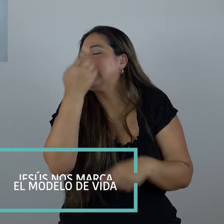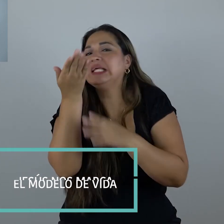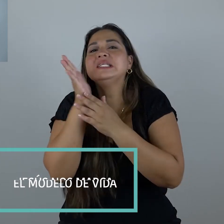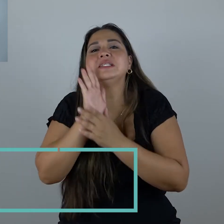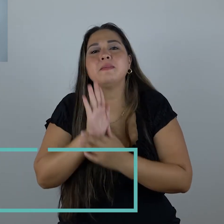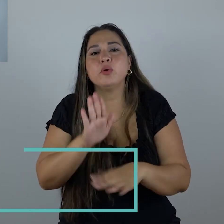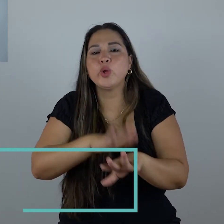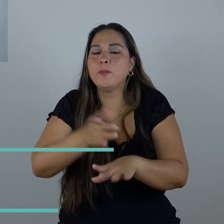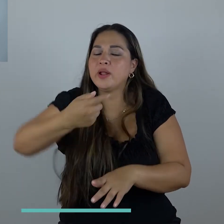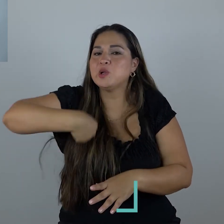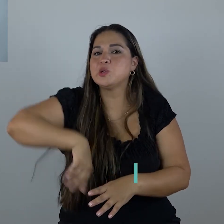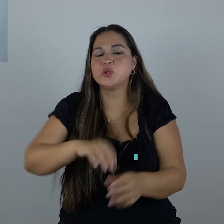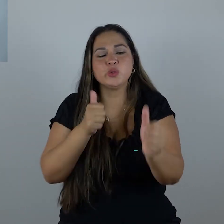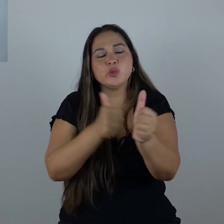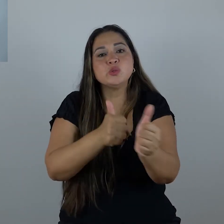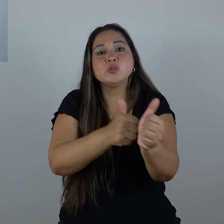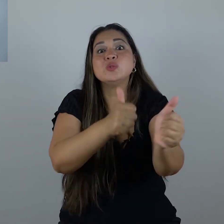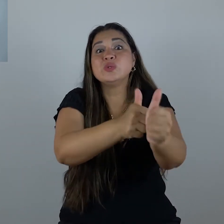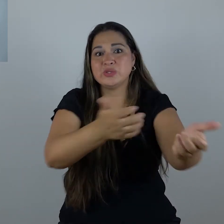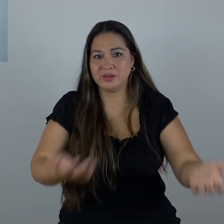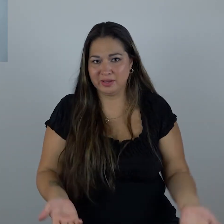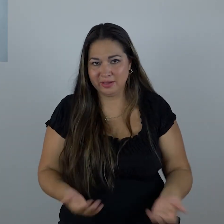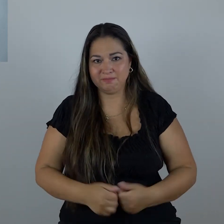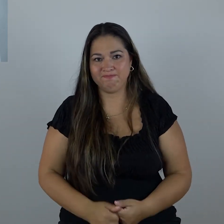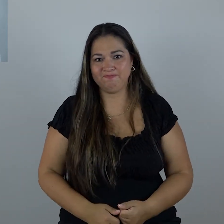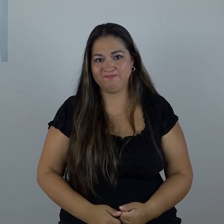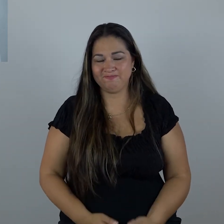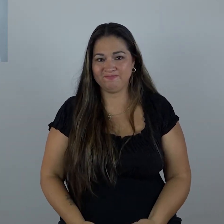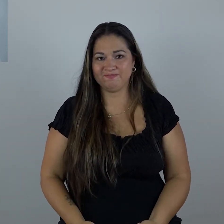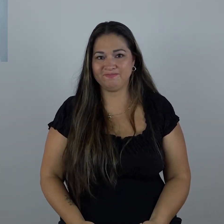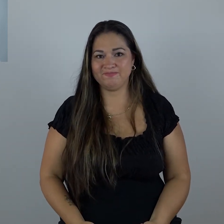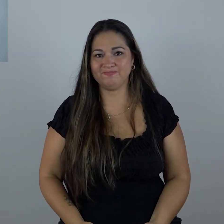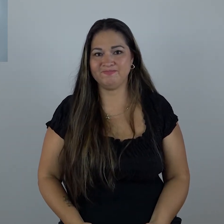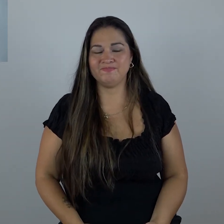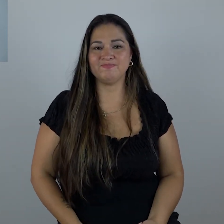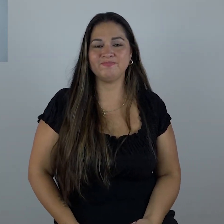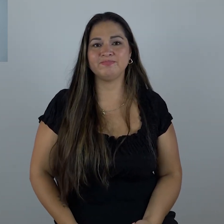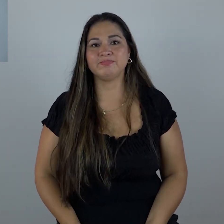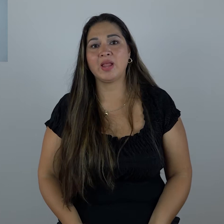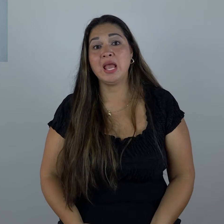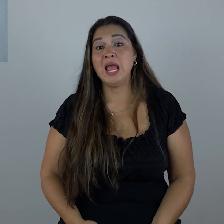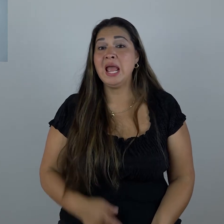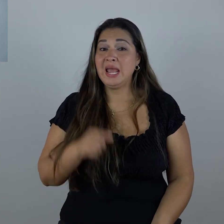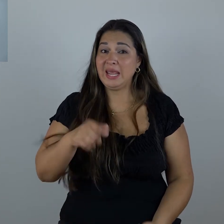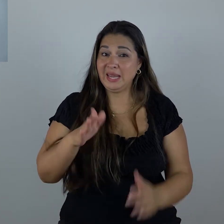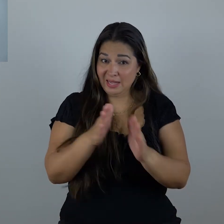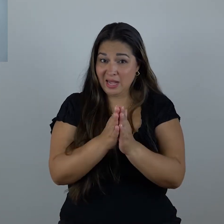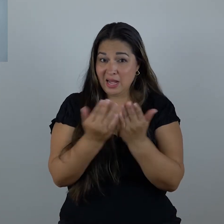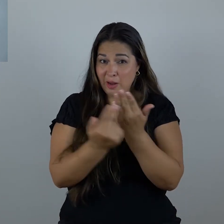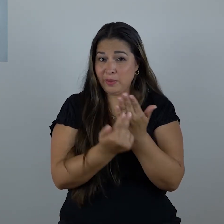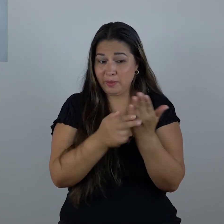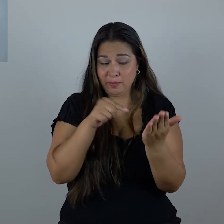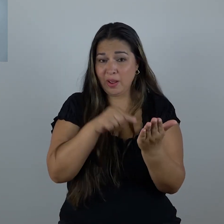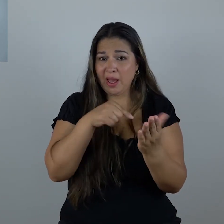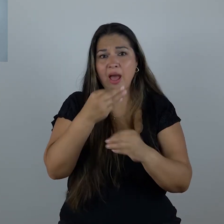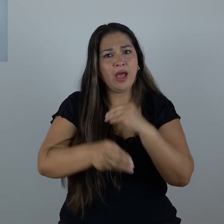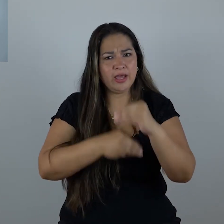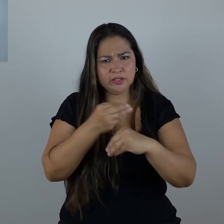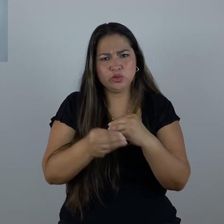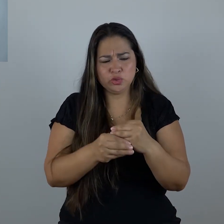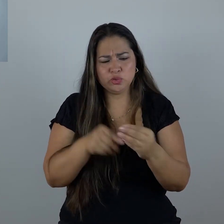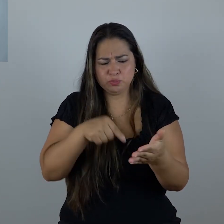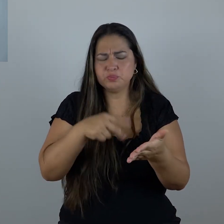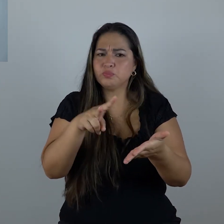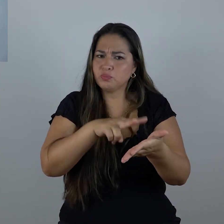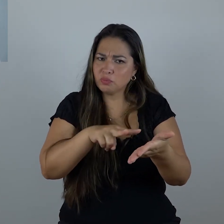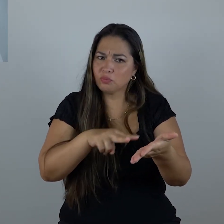ese ejemplo perfecto ahí. Decirte también que si tú te lees el libro de los Hechos, te vas a dar cuenta de la importancia que